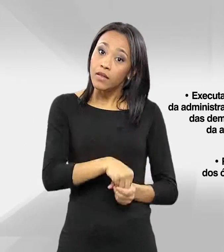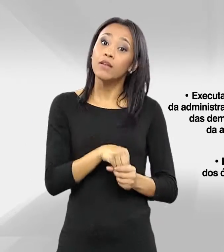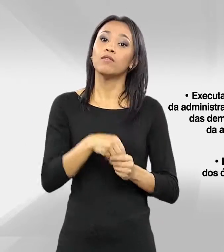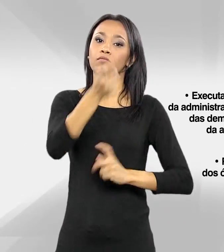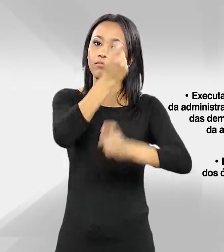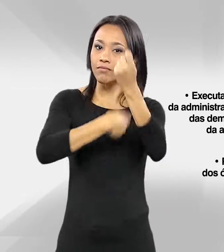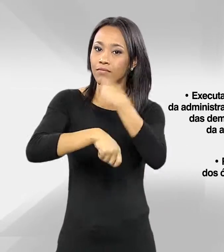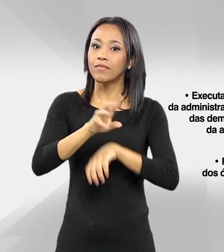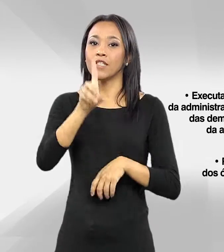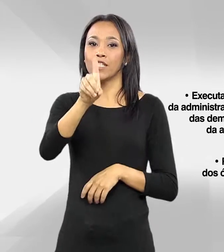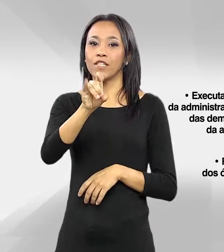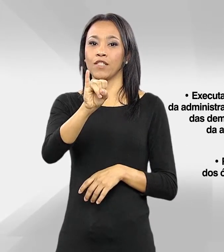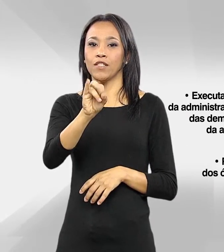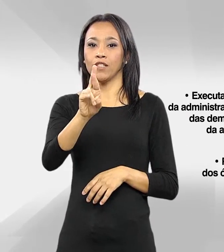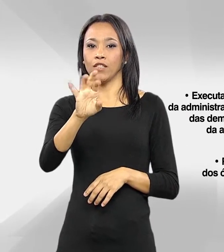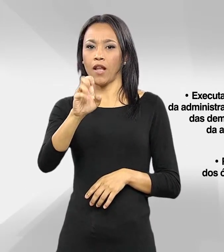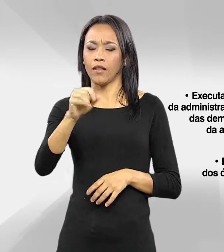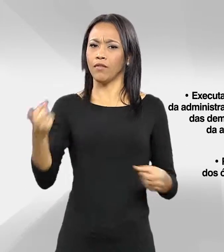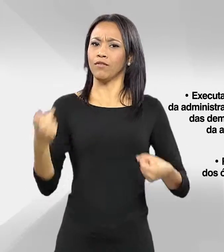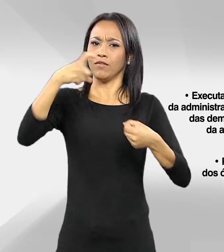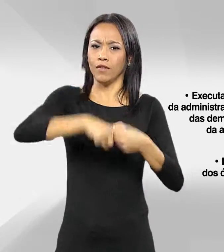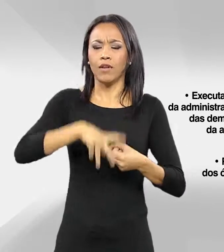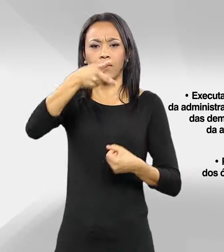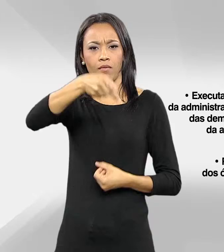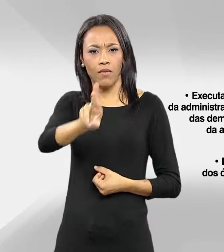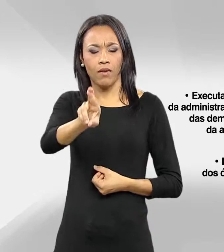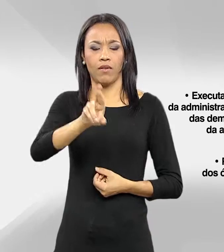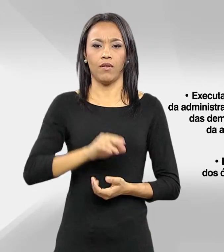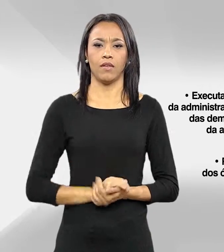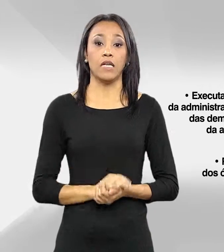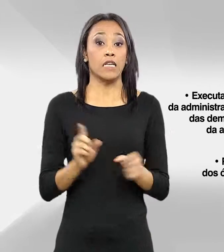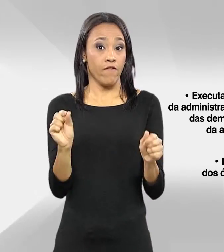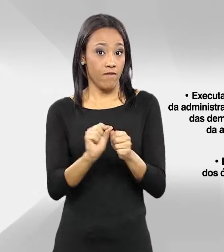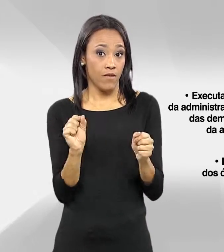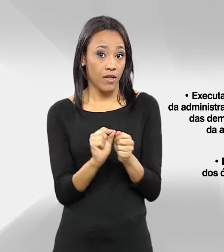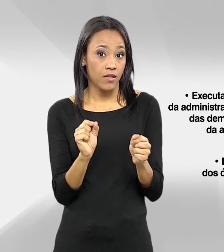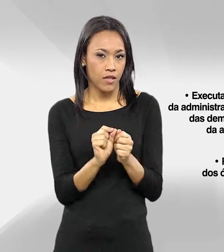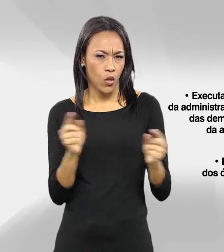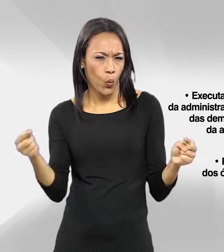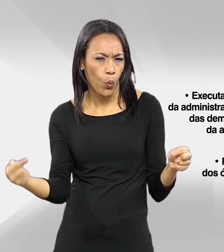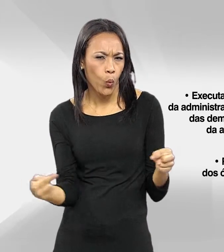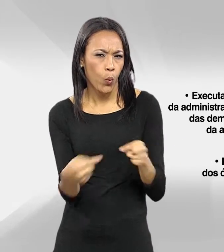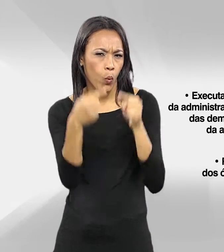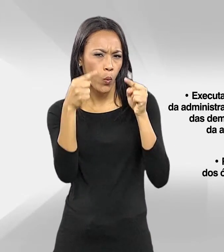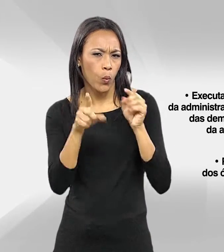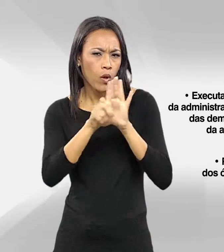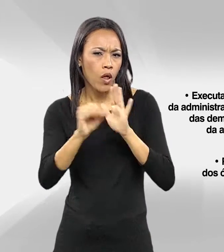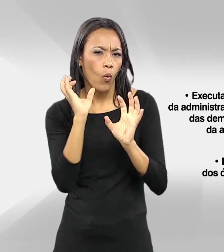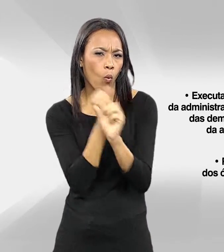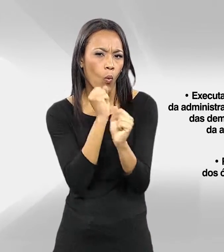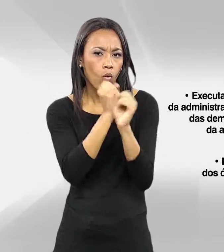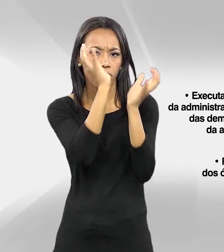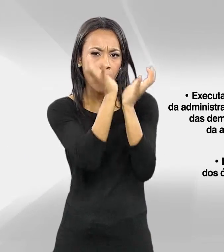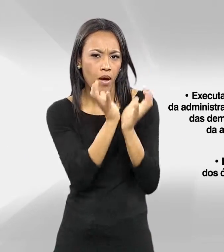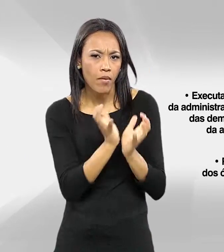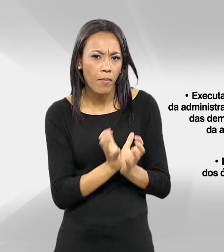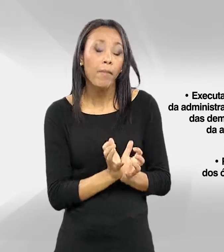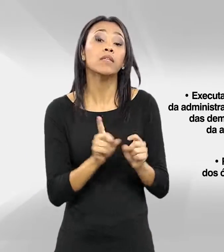da república realizar a conformidade contábil dos órgãos e das entidades que utilizam AF de forma